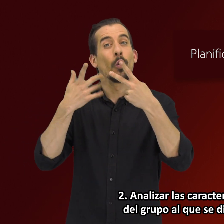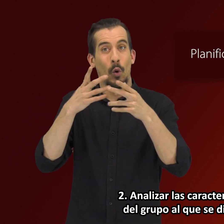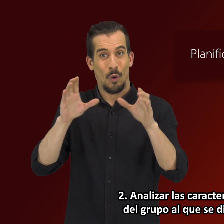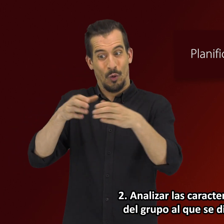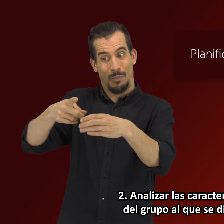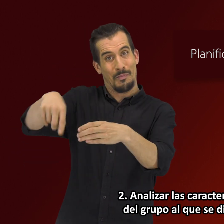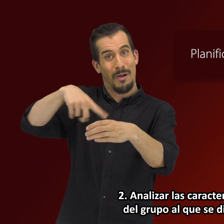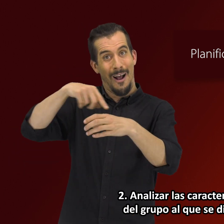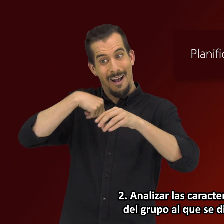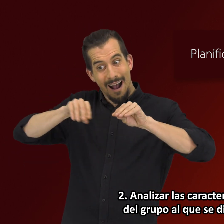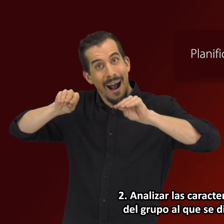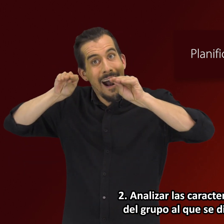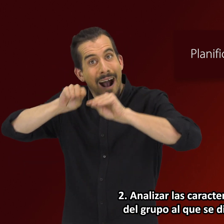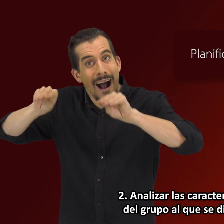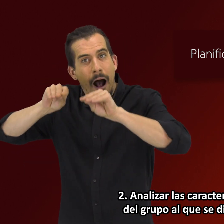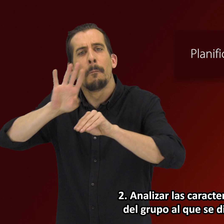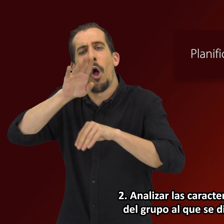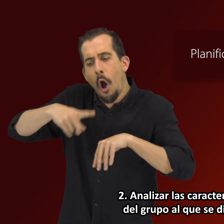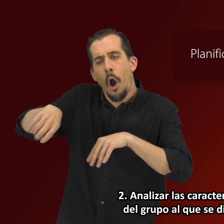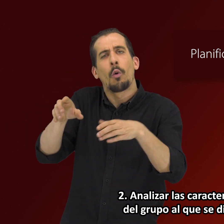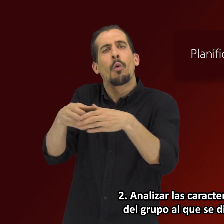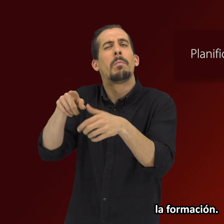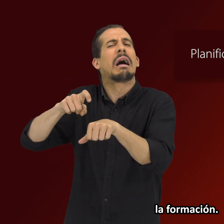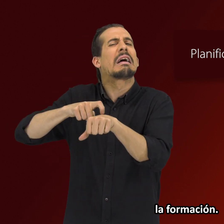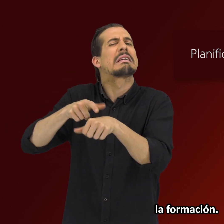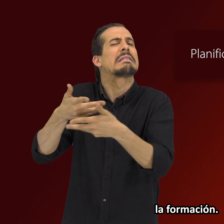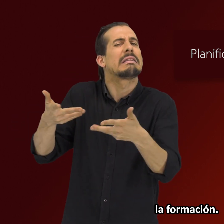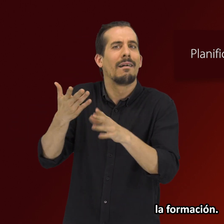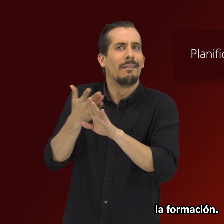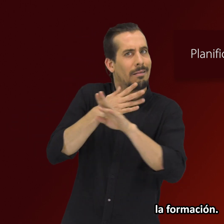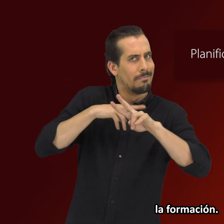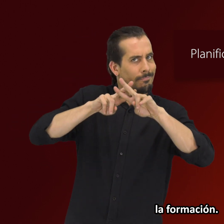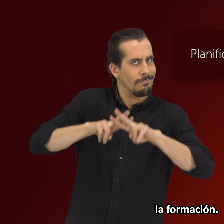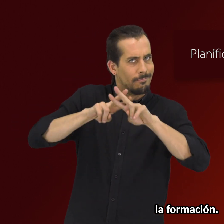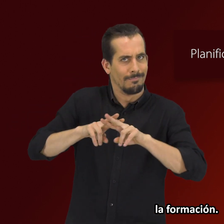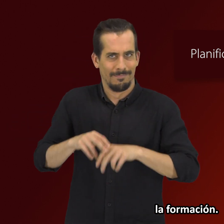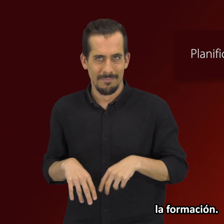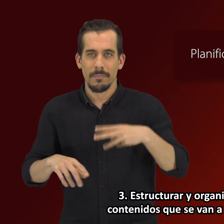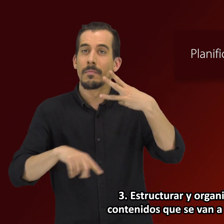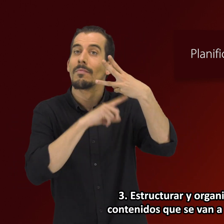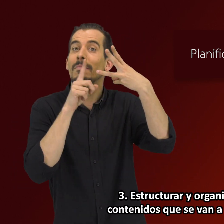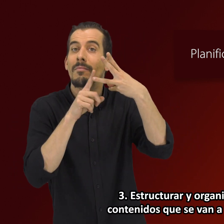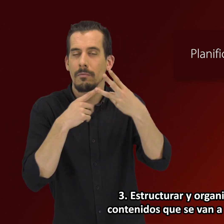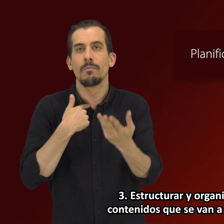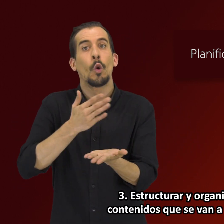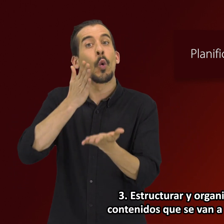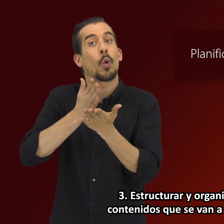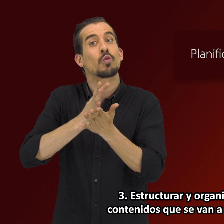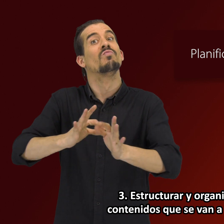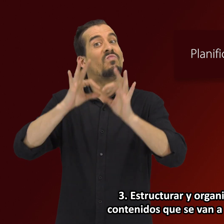2. Analizar las características del grupo al que se dirigirá la formación. 3. Estructurar